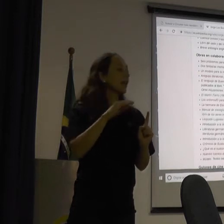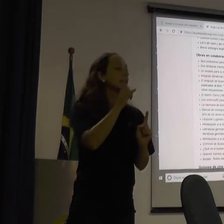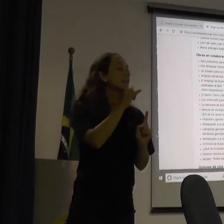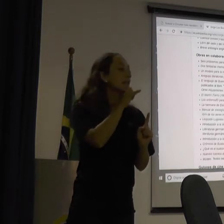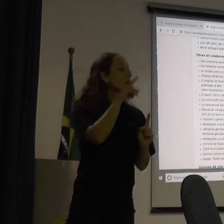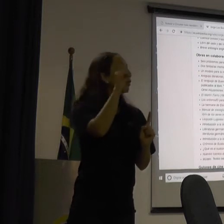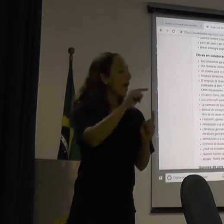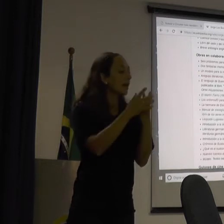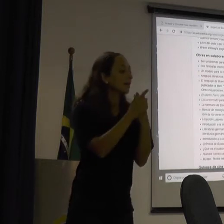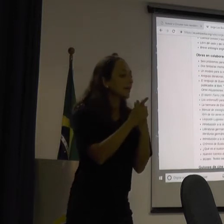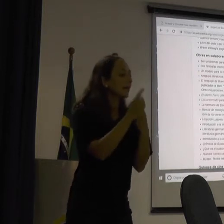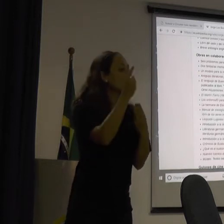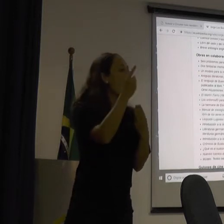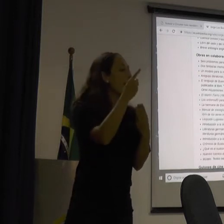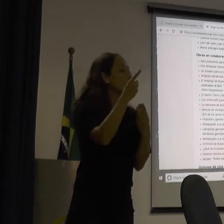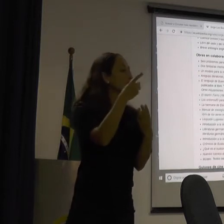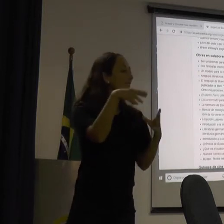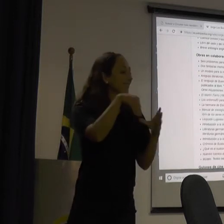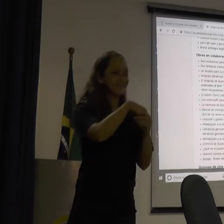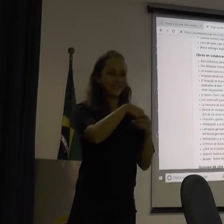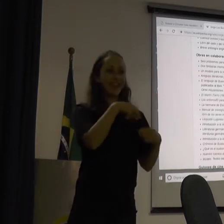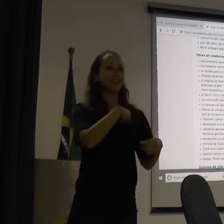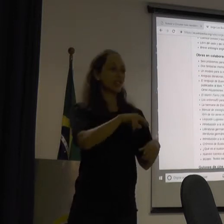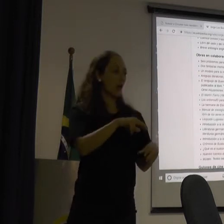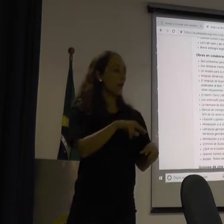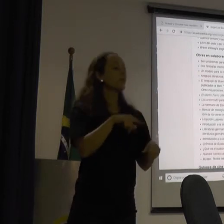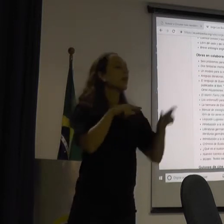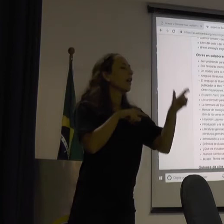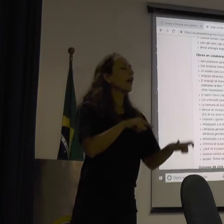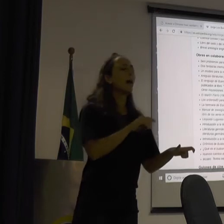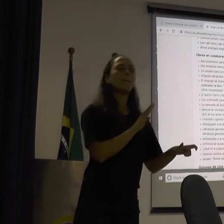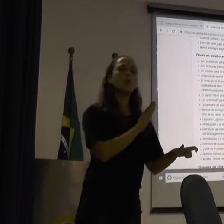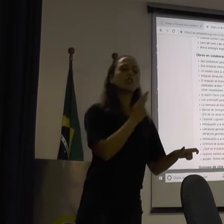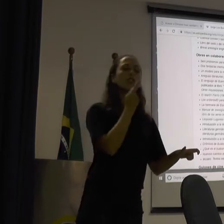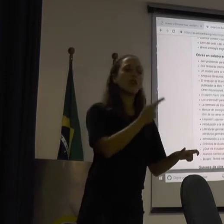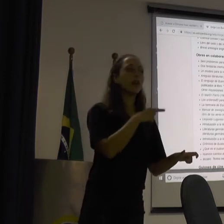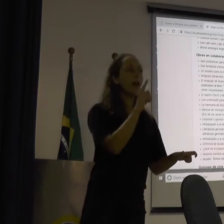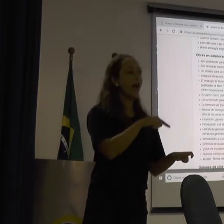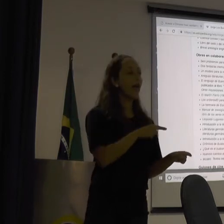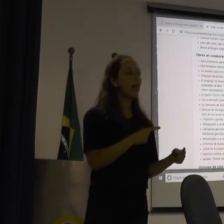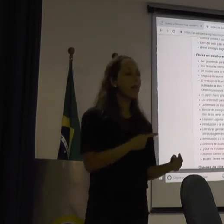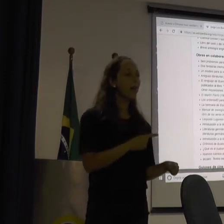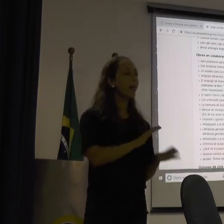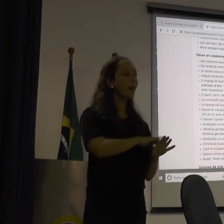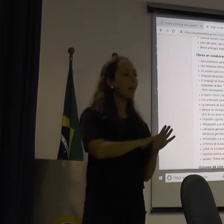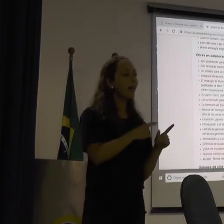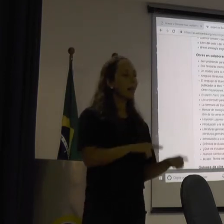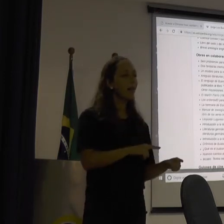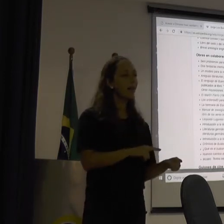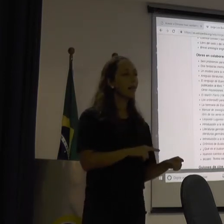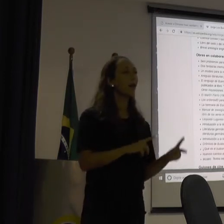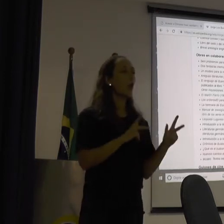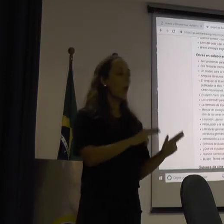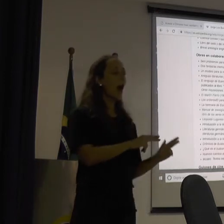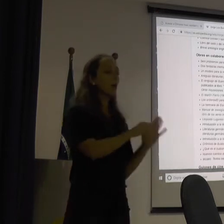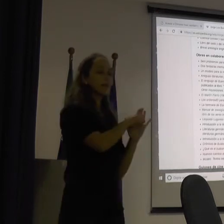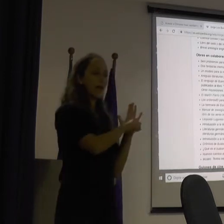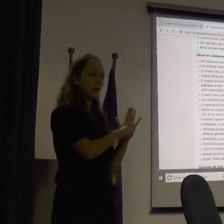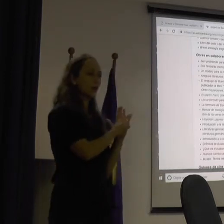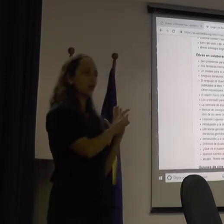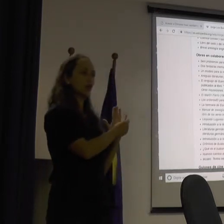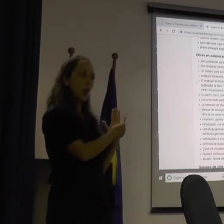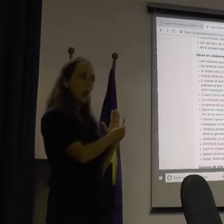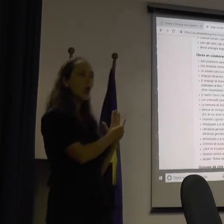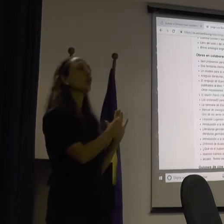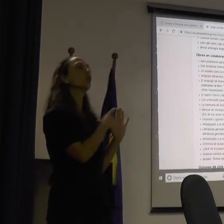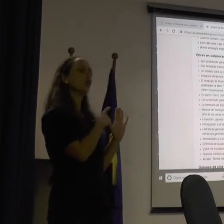como ironia, como é o caso dos filósofos franceses do século XVIII, né? O Voltaire.